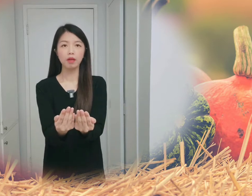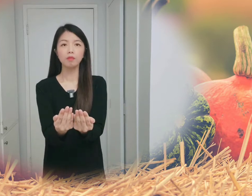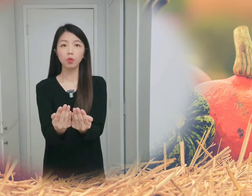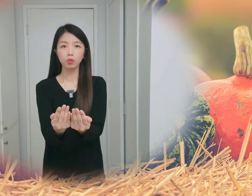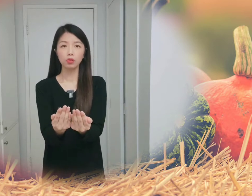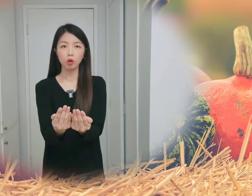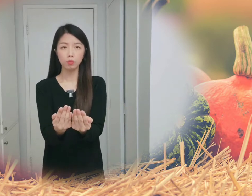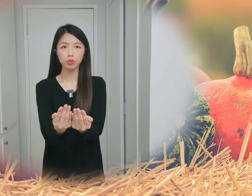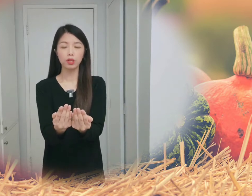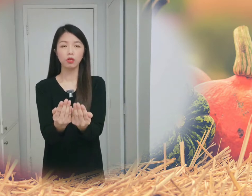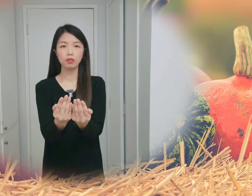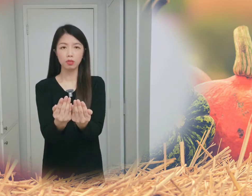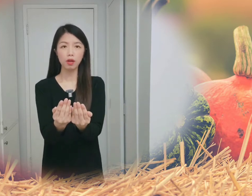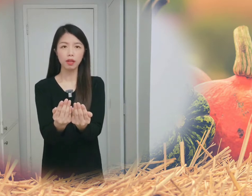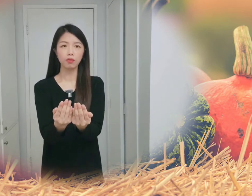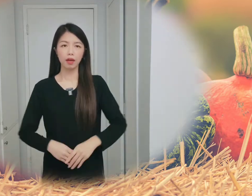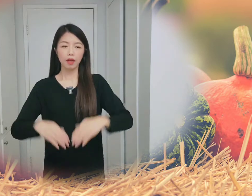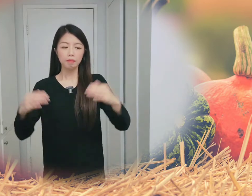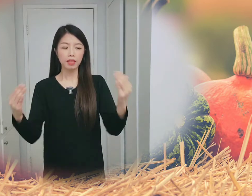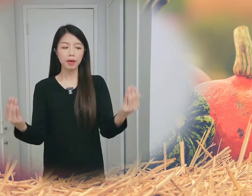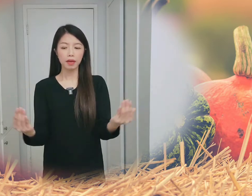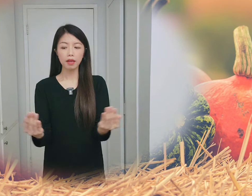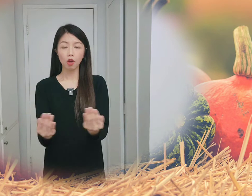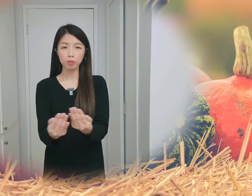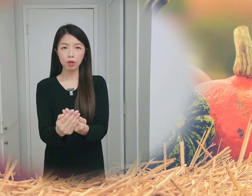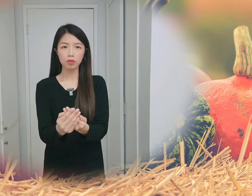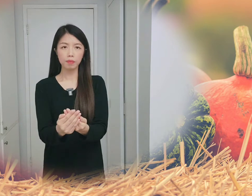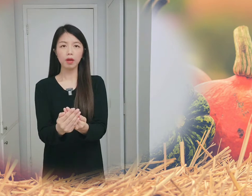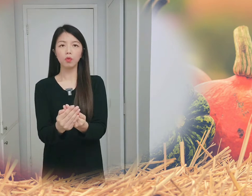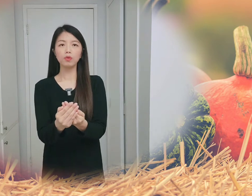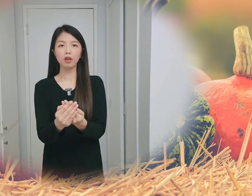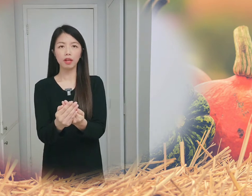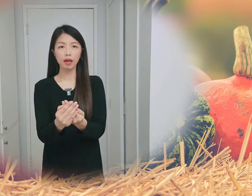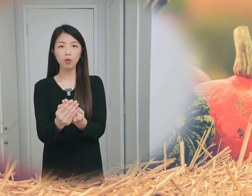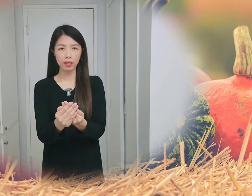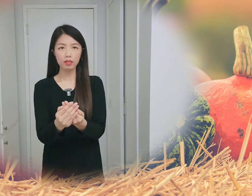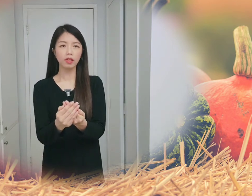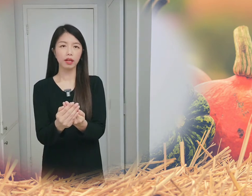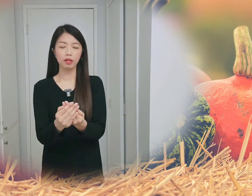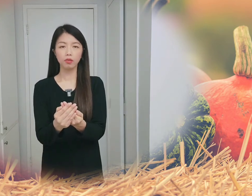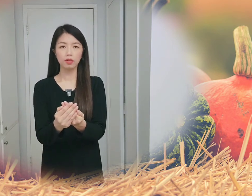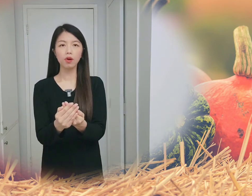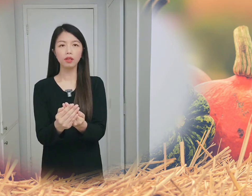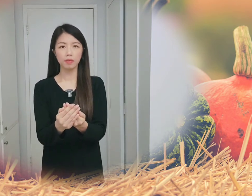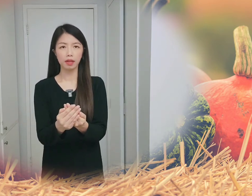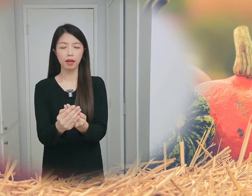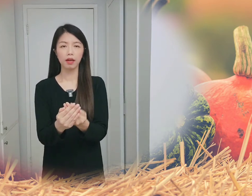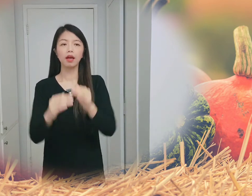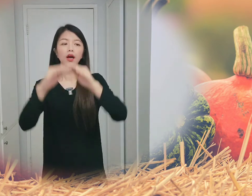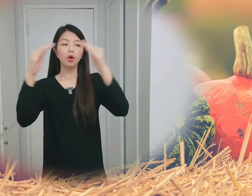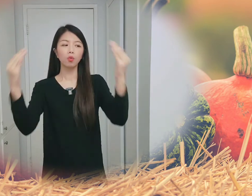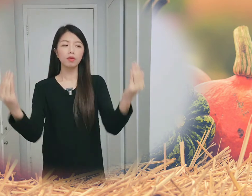붙여주시면 모두, 전부 이런 뜻의 수어가 되고요. 마지막에 겹쳐 주시면 온전하다, 완전하다 이런 뜻의 수어가